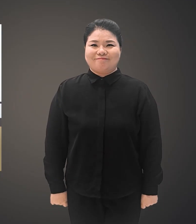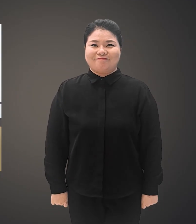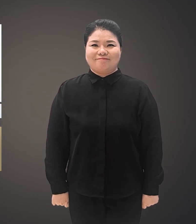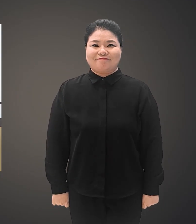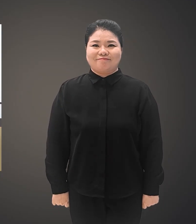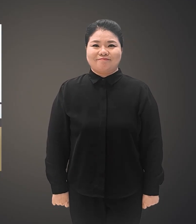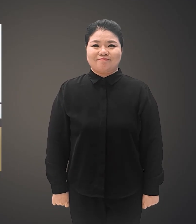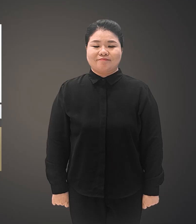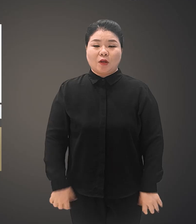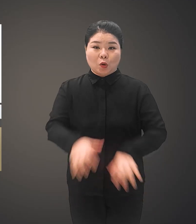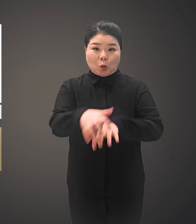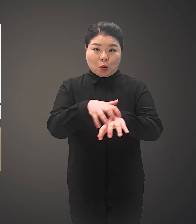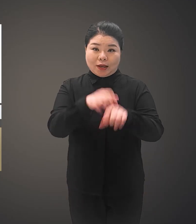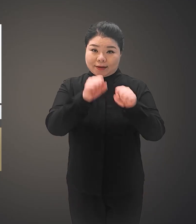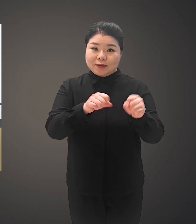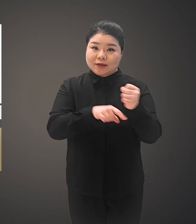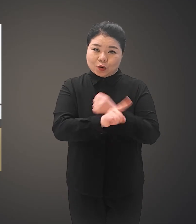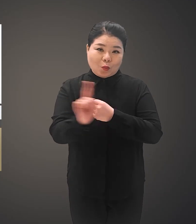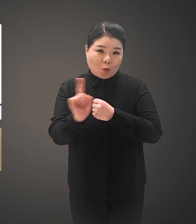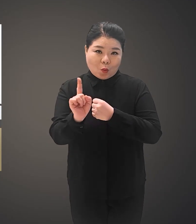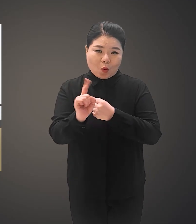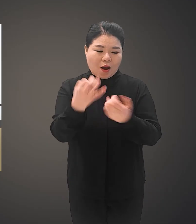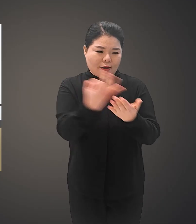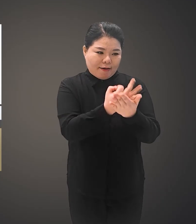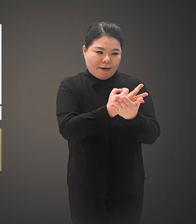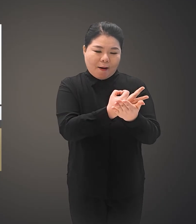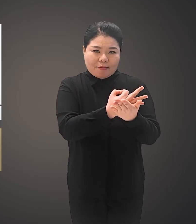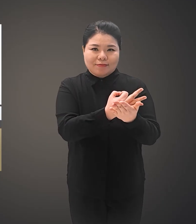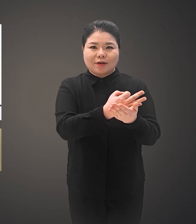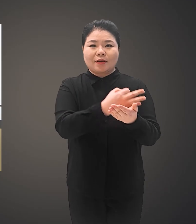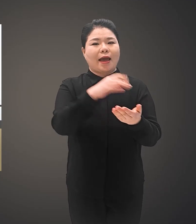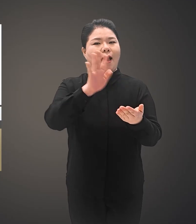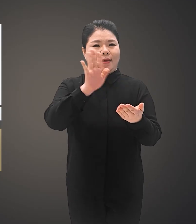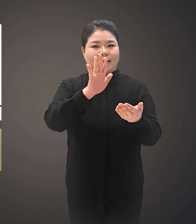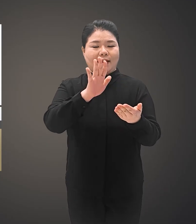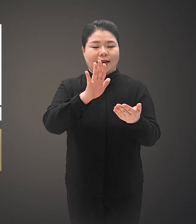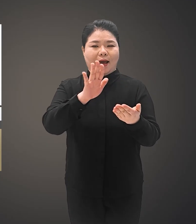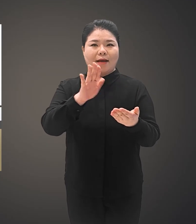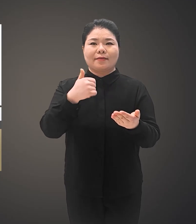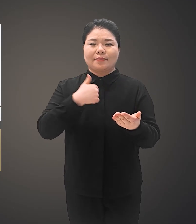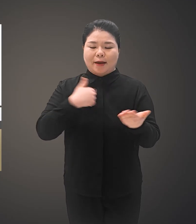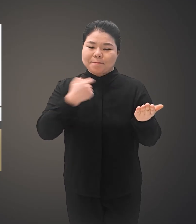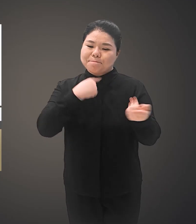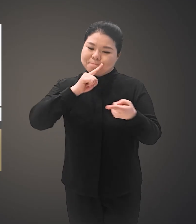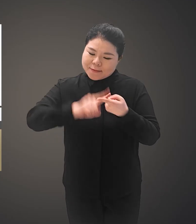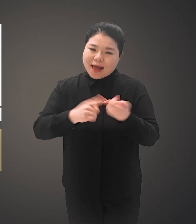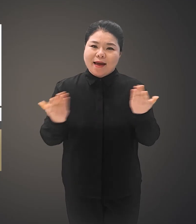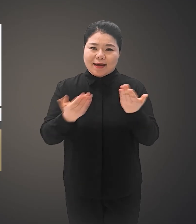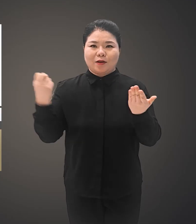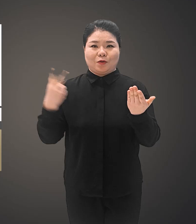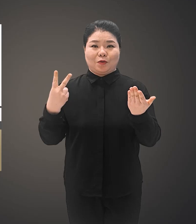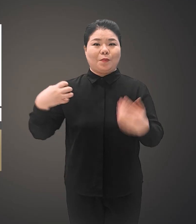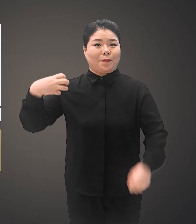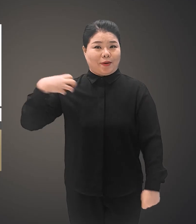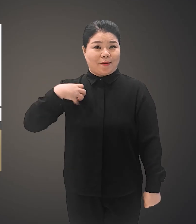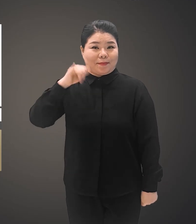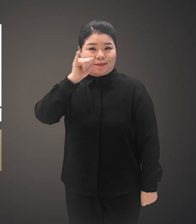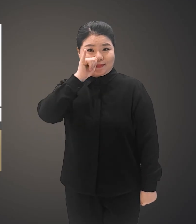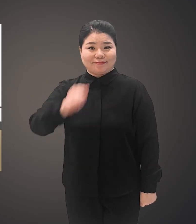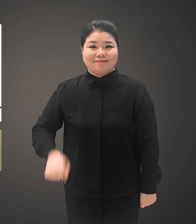한다. 조직의 존재 이유는 이윤 추구가 아닌 천직과 사명에 있다. 조직과